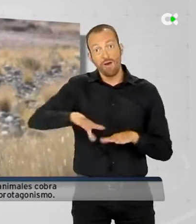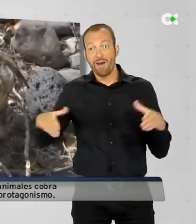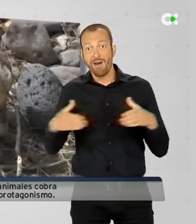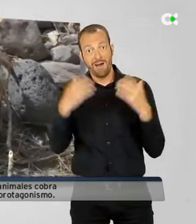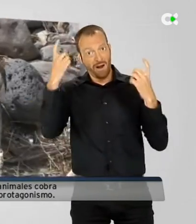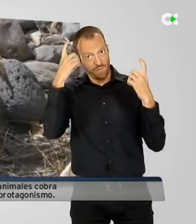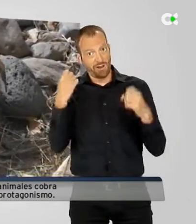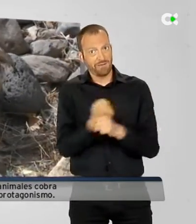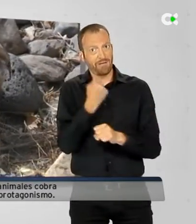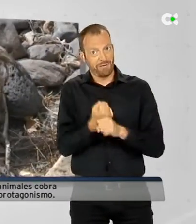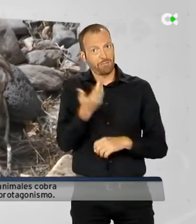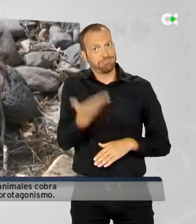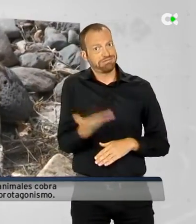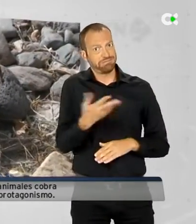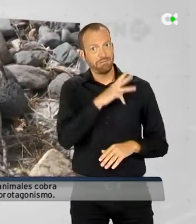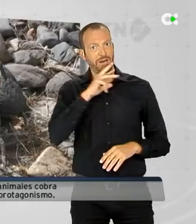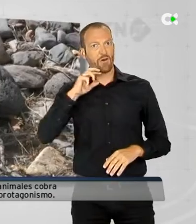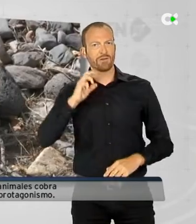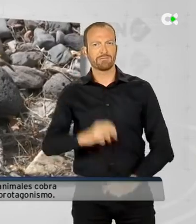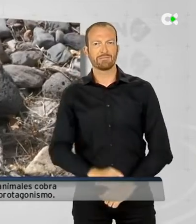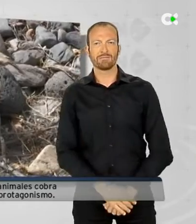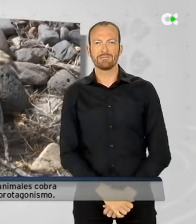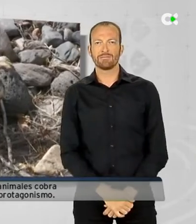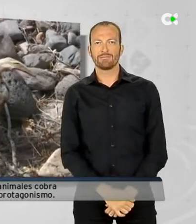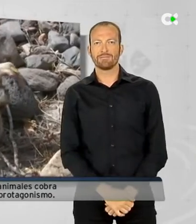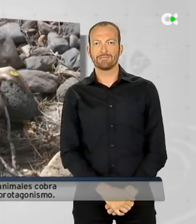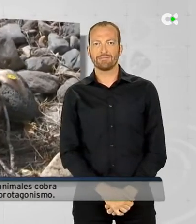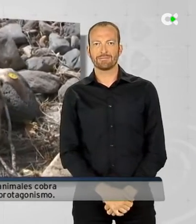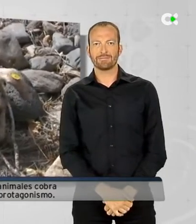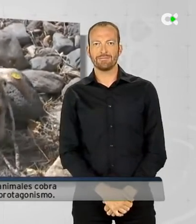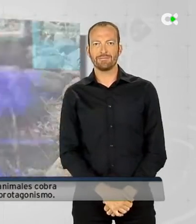animales cobra especial protagonismo.